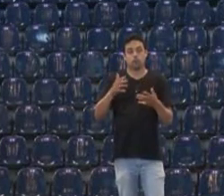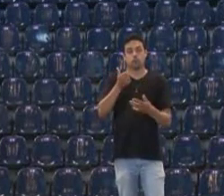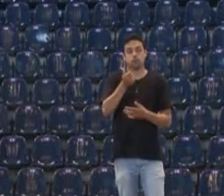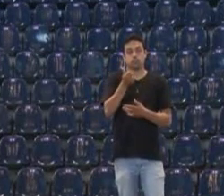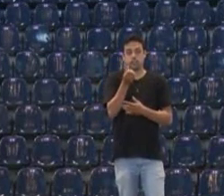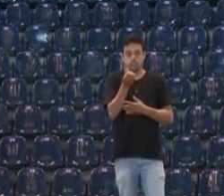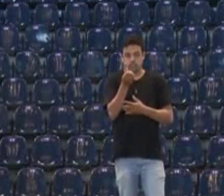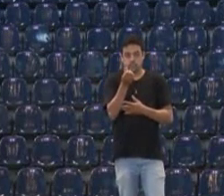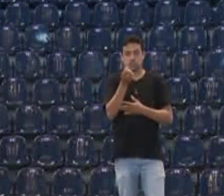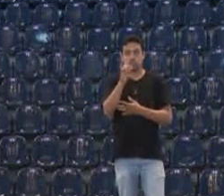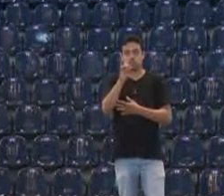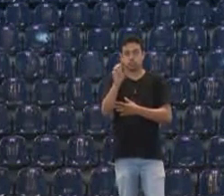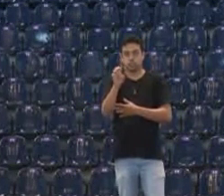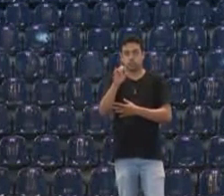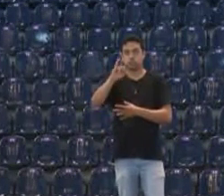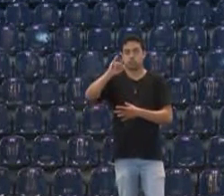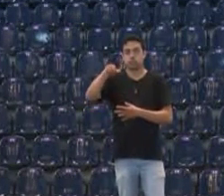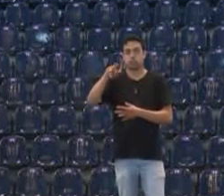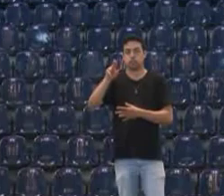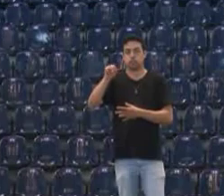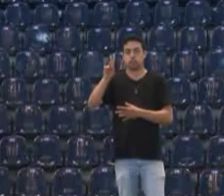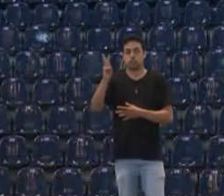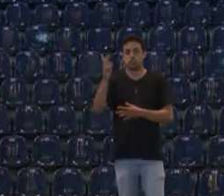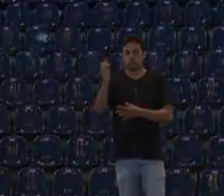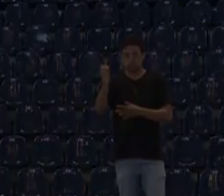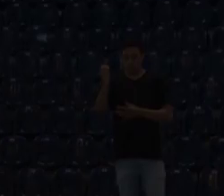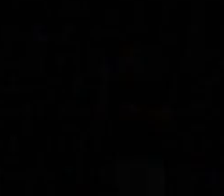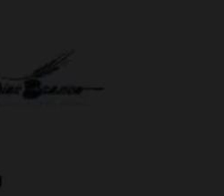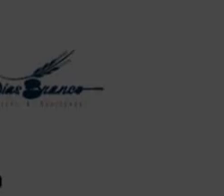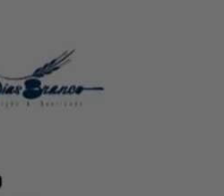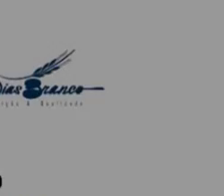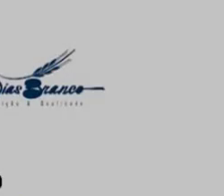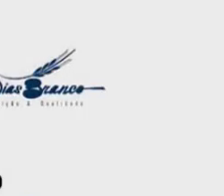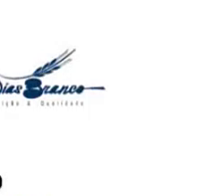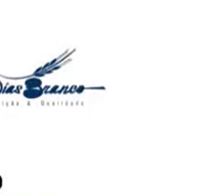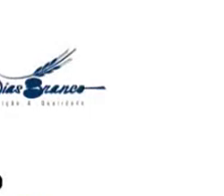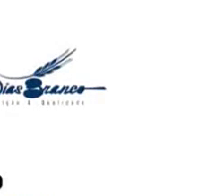hoje é dia 16 de junho, com letra minúscula. Tá?